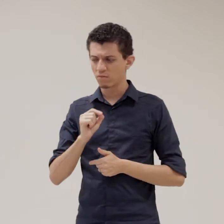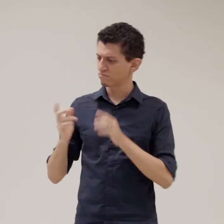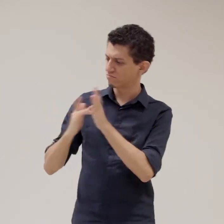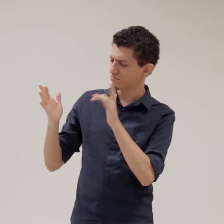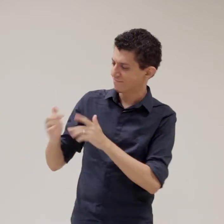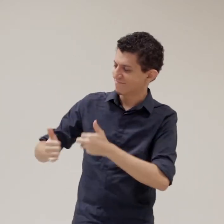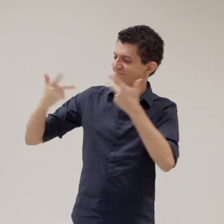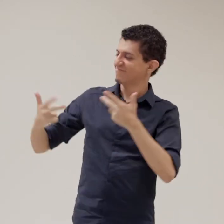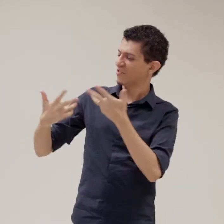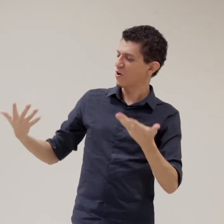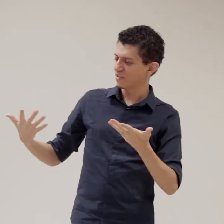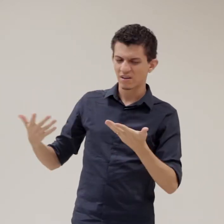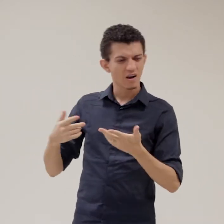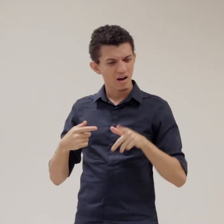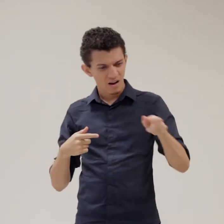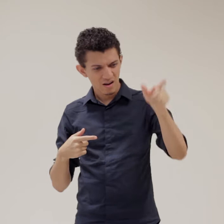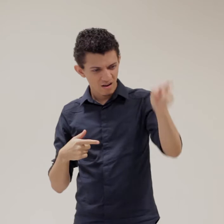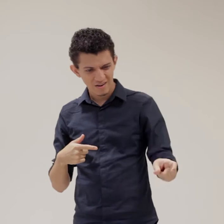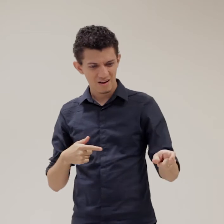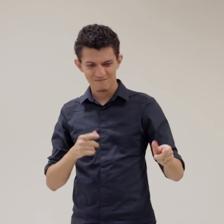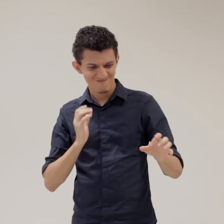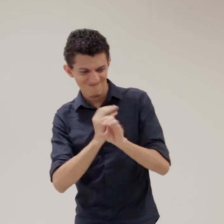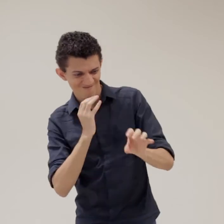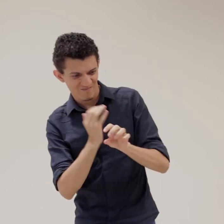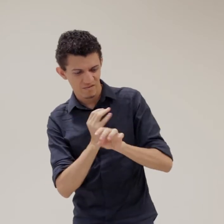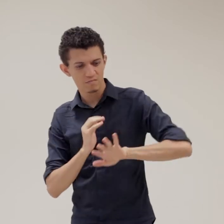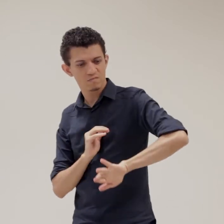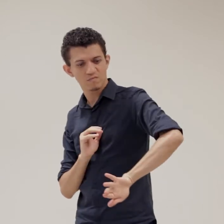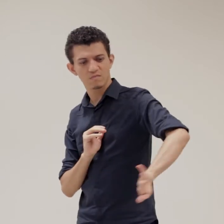de acessibilidade linguística, pontifica. Hoje,